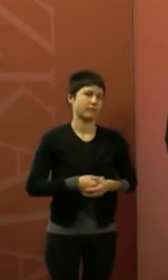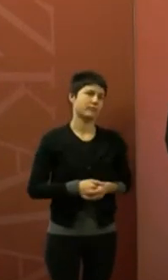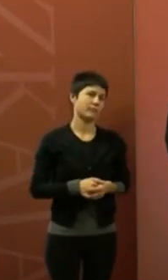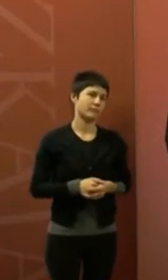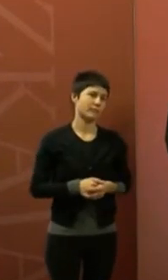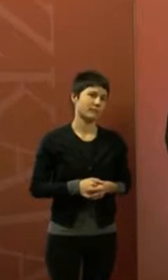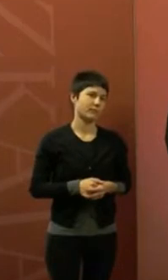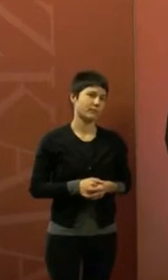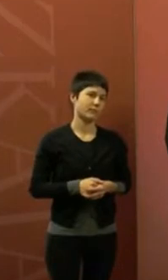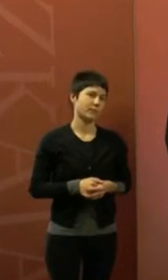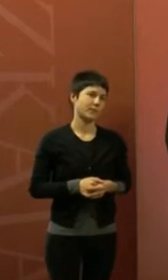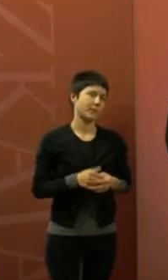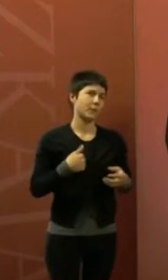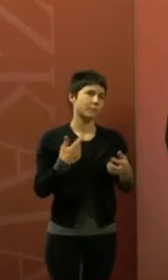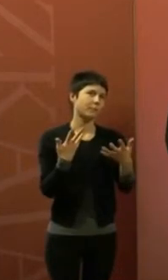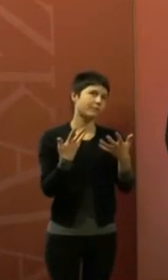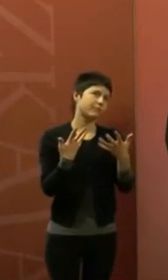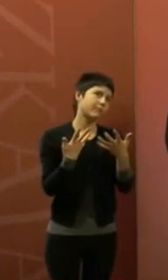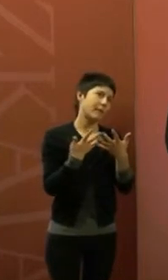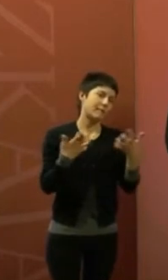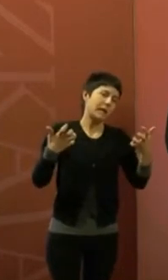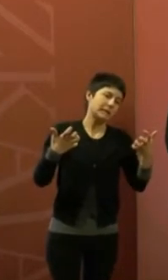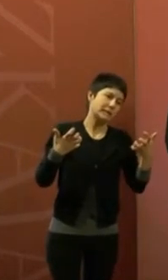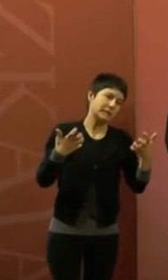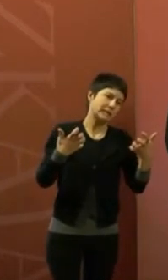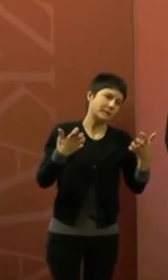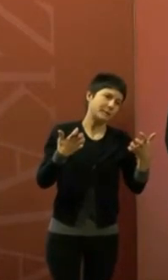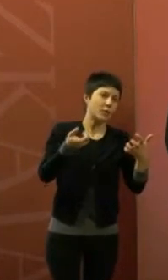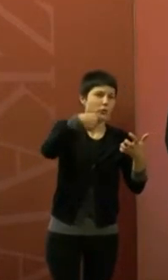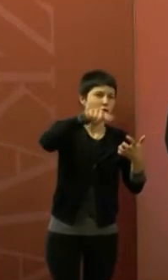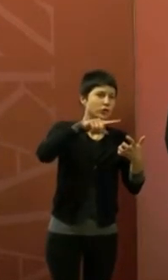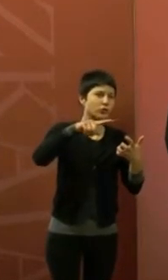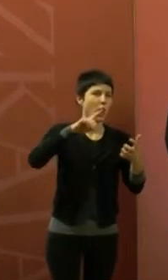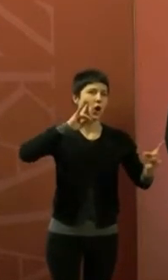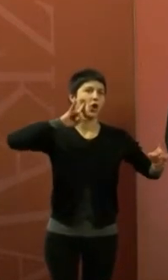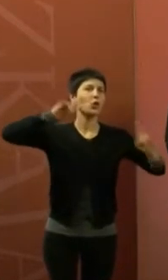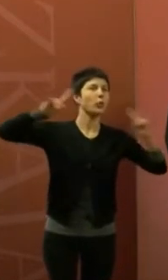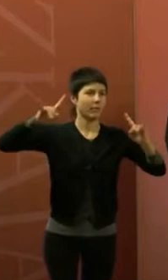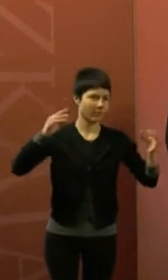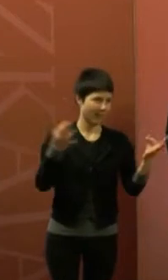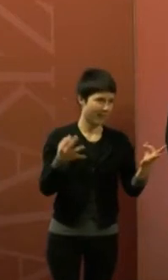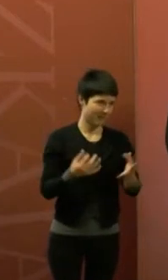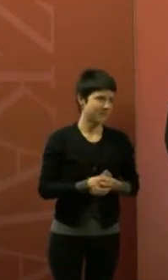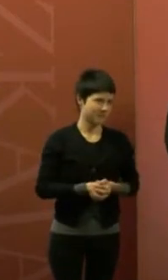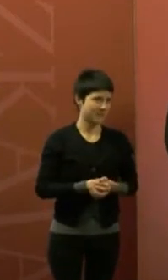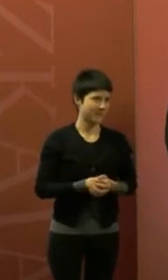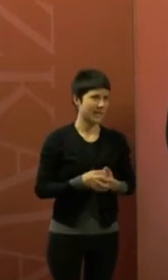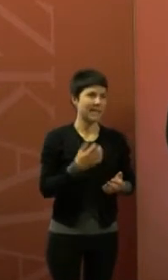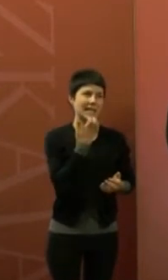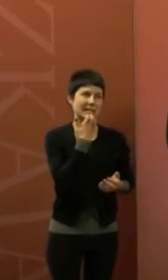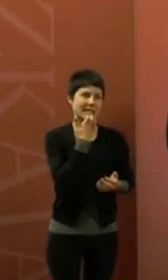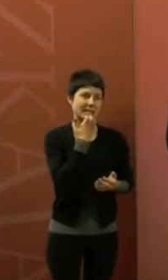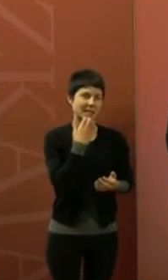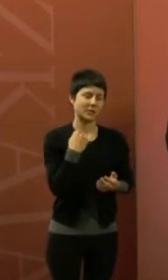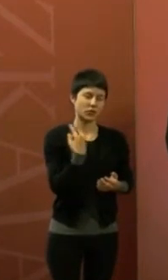Y permítanme la frase, ustedes tienen que hacerse oír y si necesitan también nuestro altavoz,